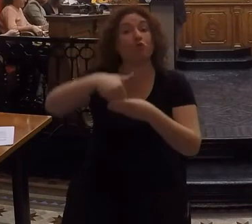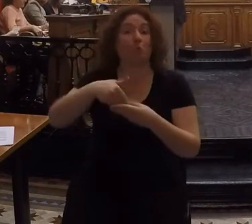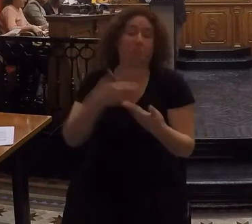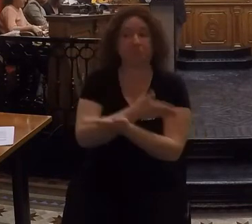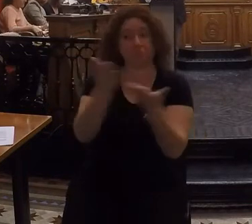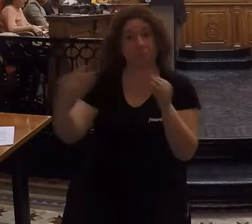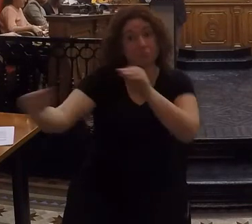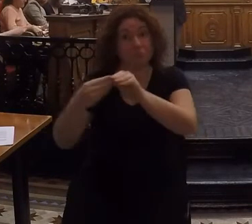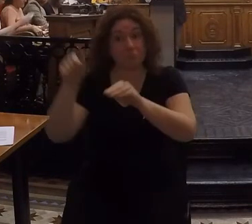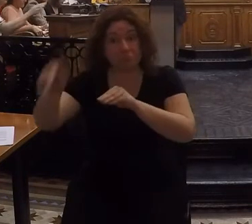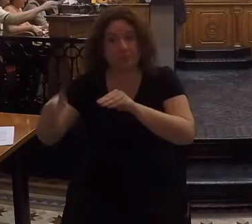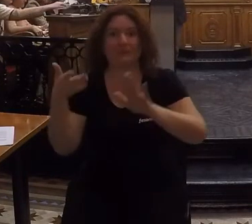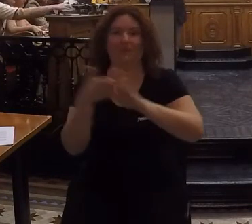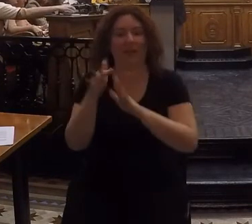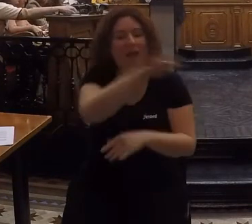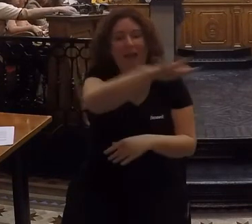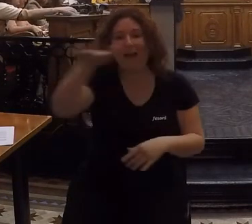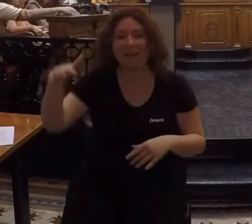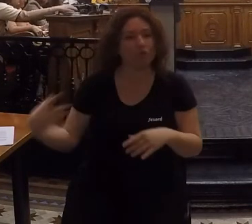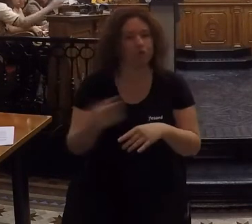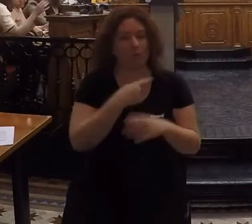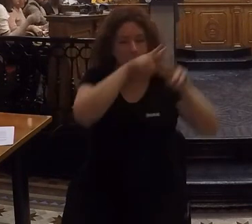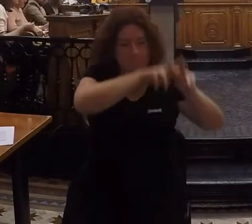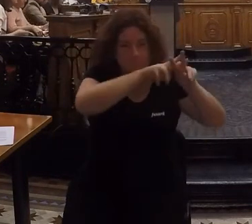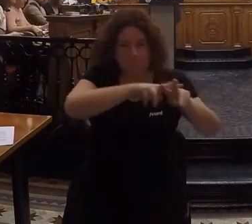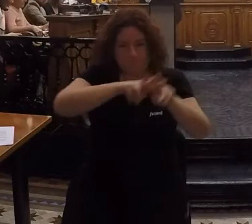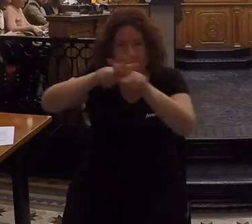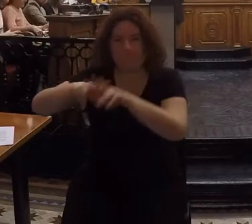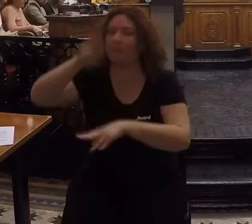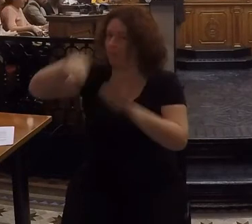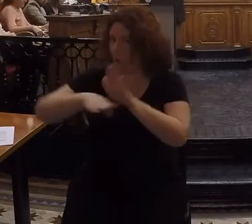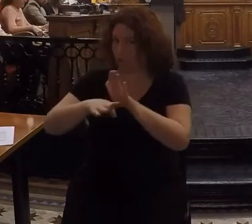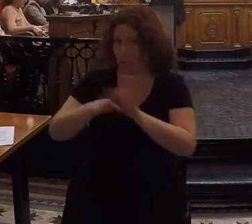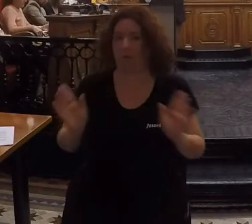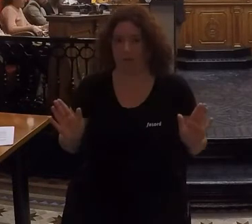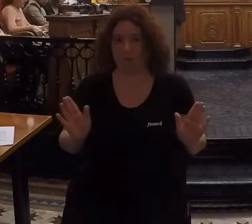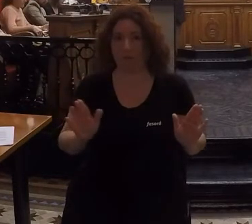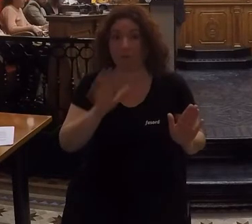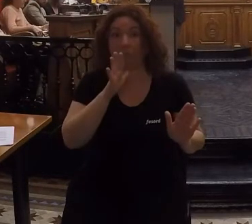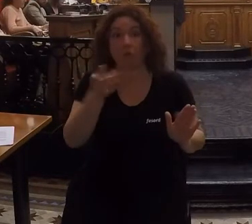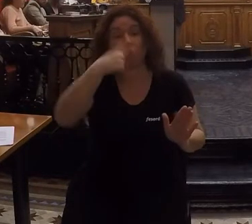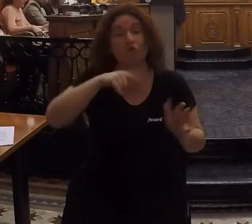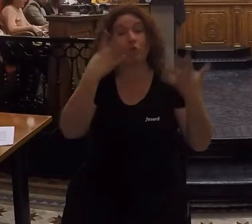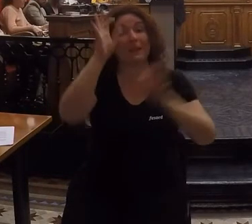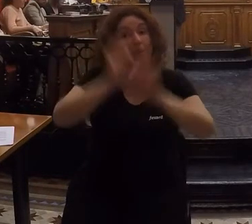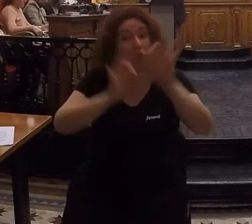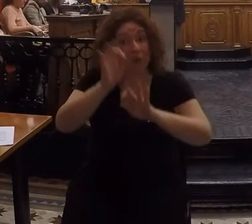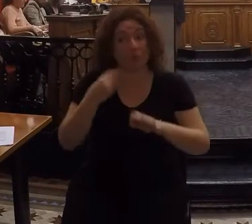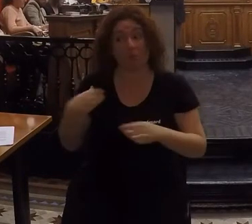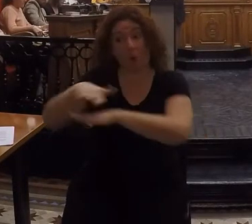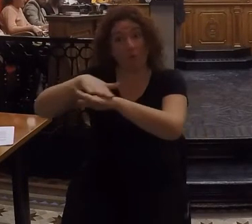áreas del ayuntamiento. De hecho, dentro del paquete de medidas que aportamos, que fueron incorporadas en más de un 90% por el equipo de